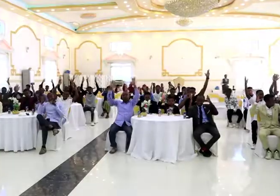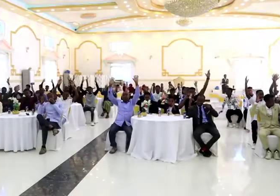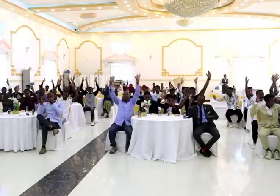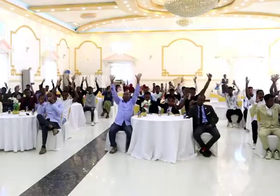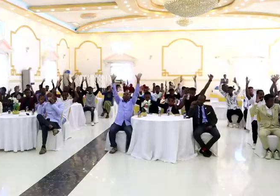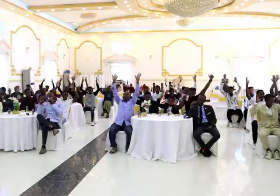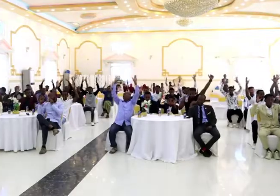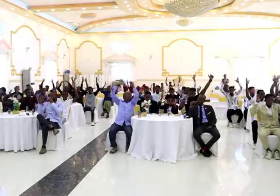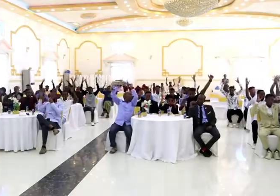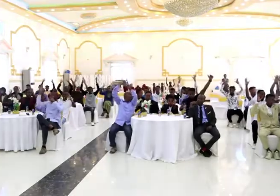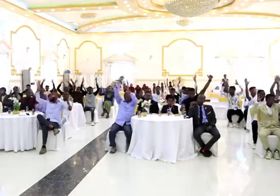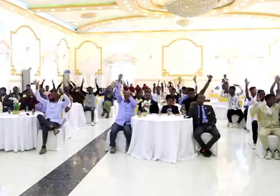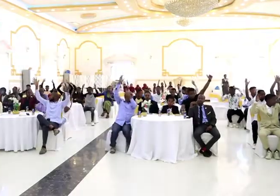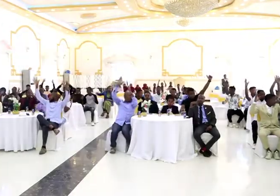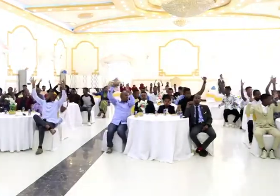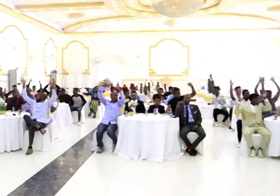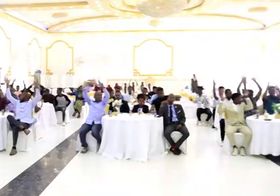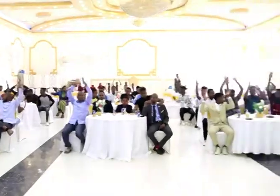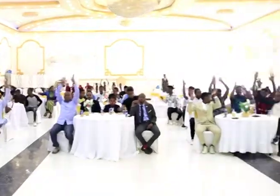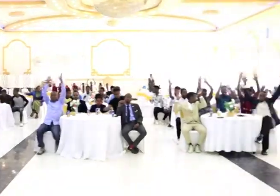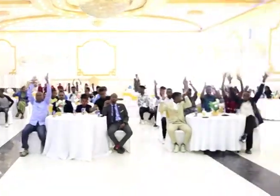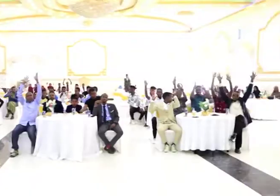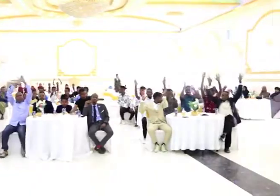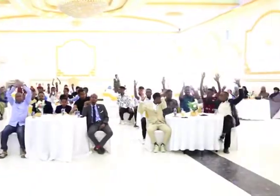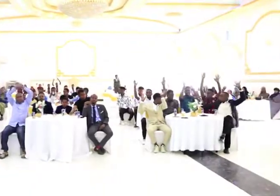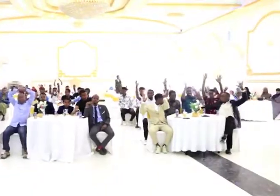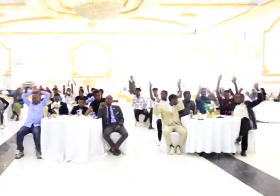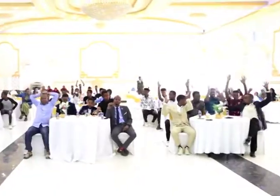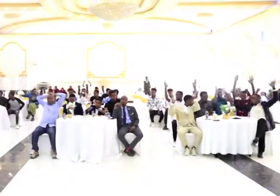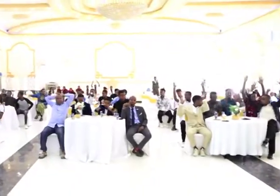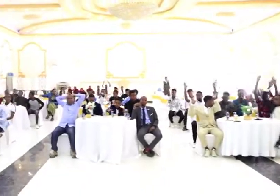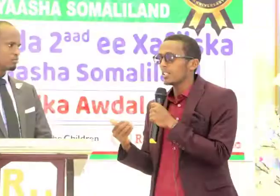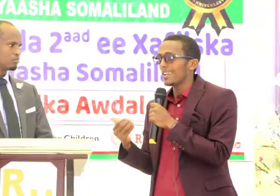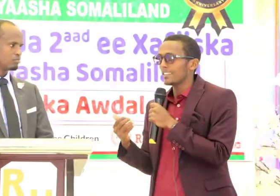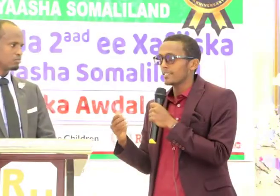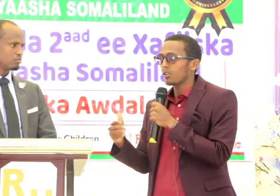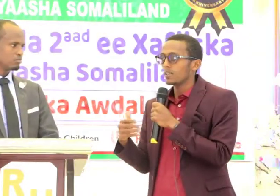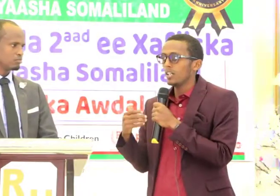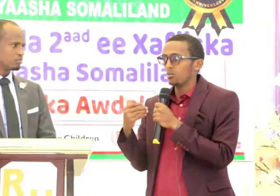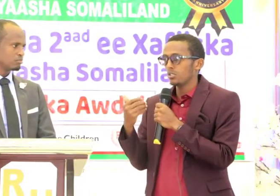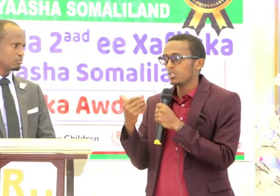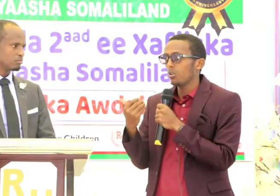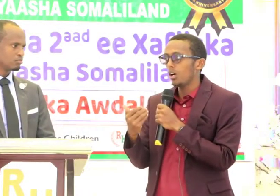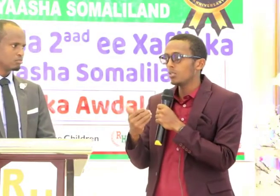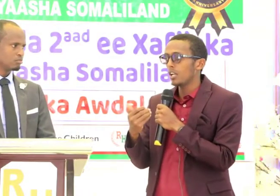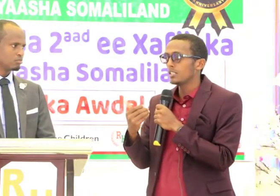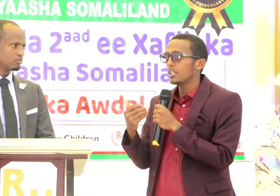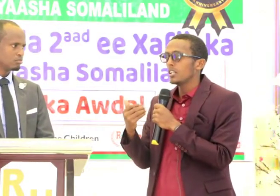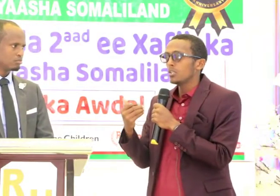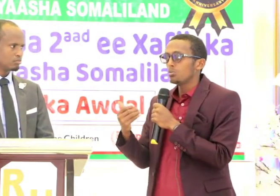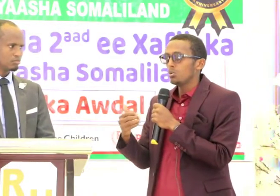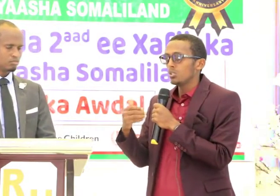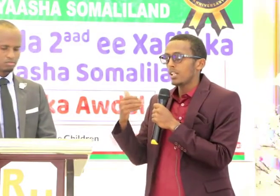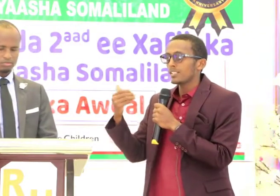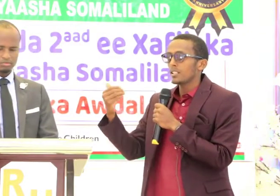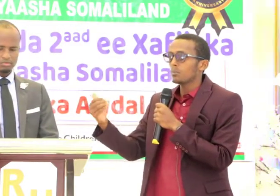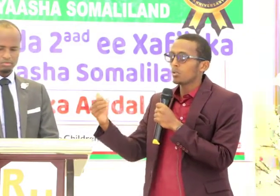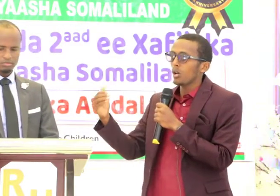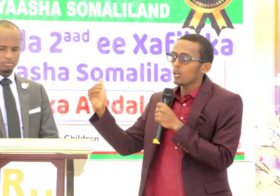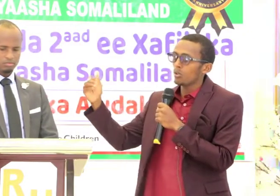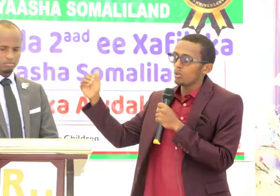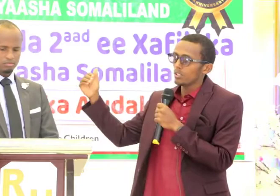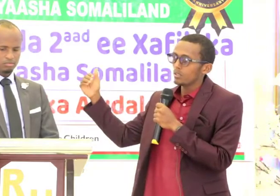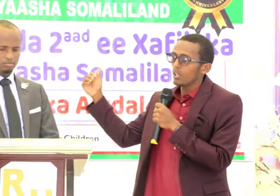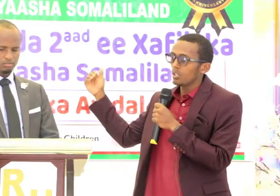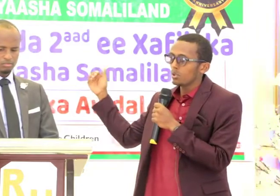Haddii xafiiska laga qalabeyn lahaa, haddaan anagu lafteedu horumar ku sameyn lahayn, haddaan qof naga xanuunsanayo ku caawin lahayn, wuxuu yidhi taasaa dhib